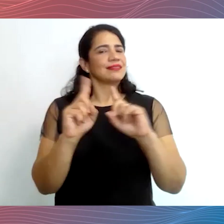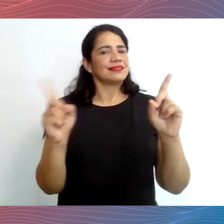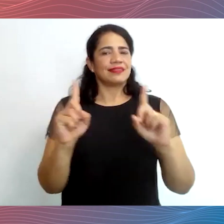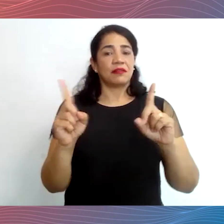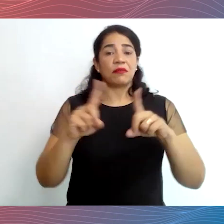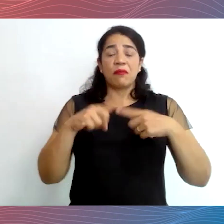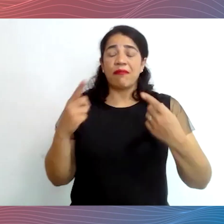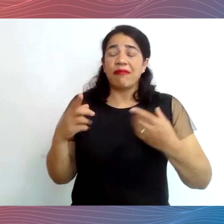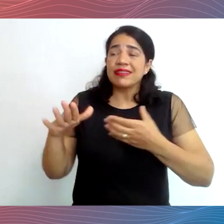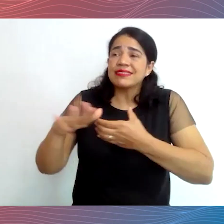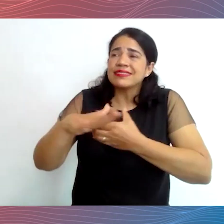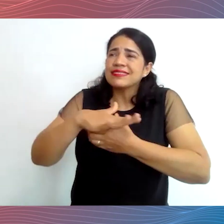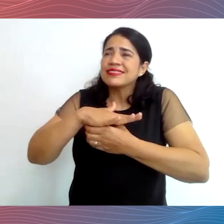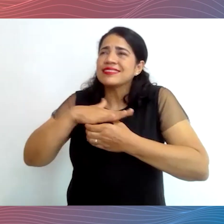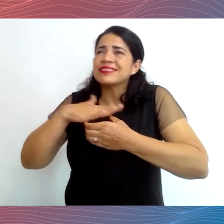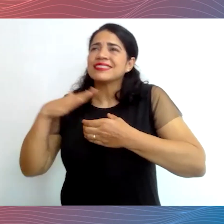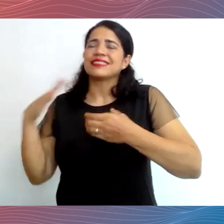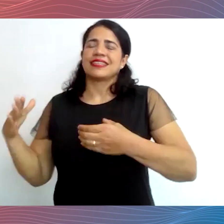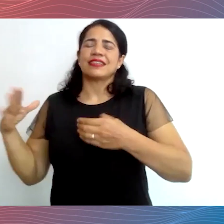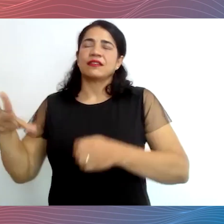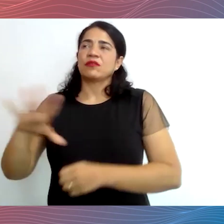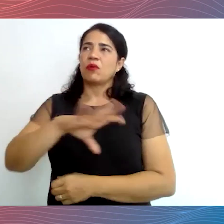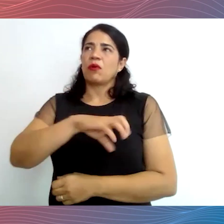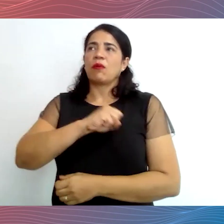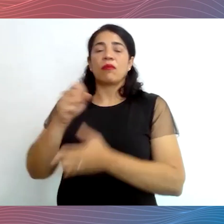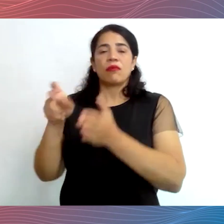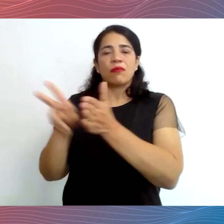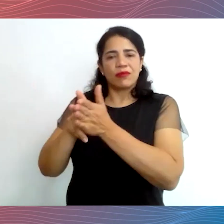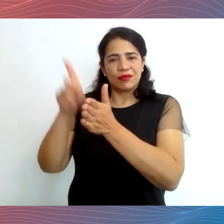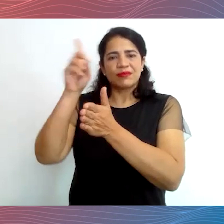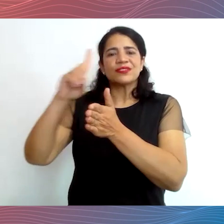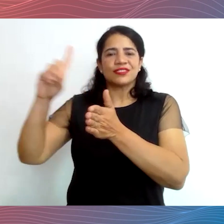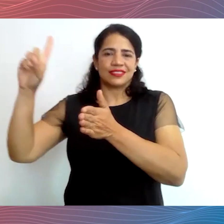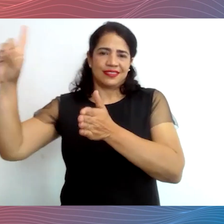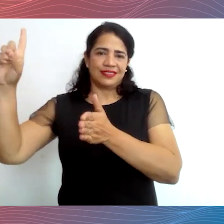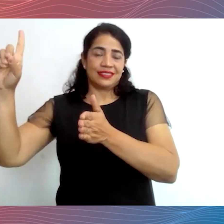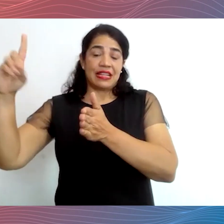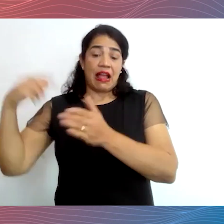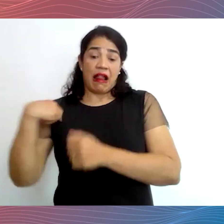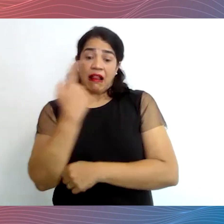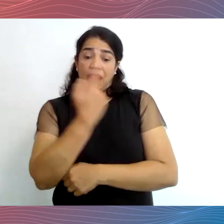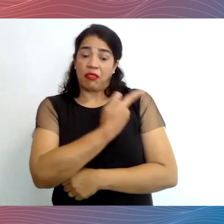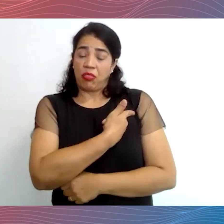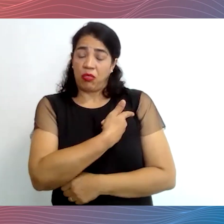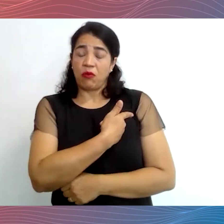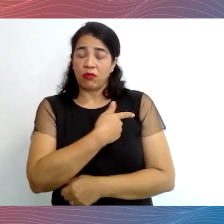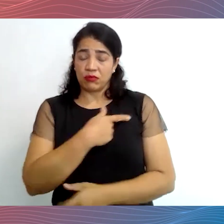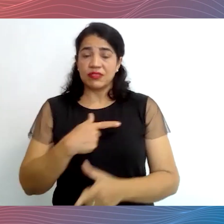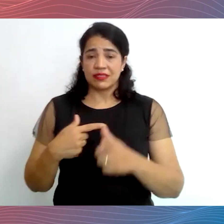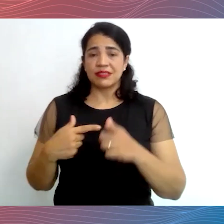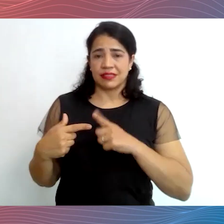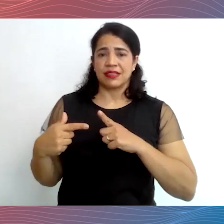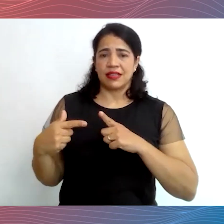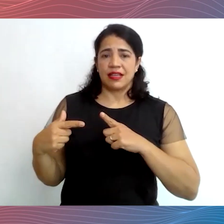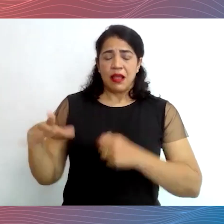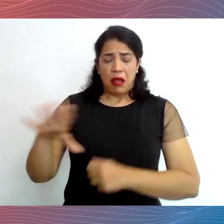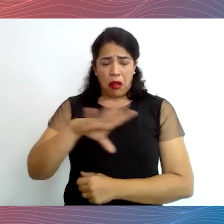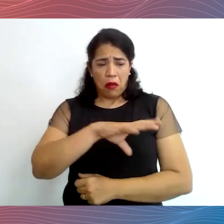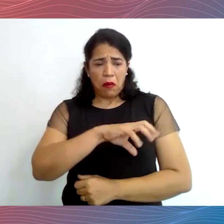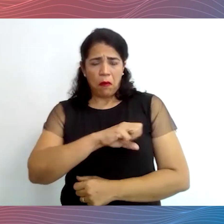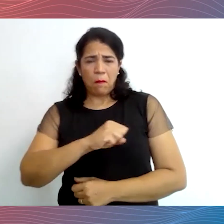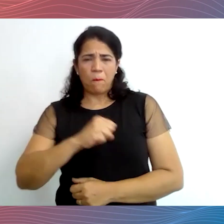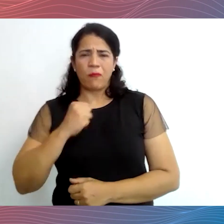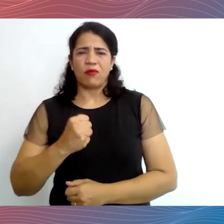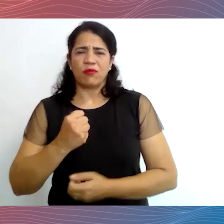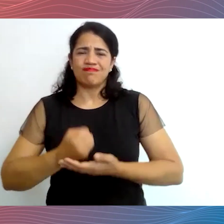também, irmão, a ter uma atitude de doação, de entrega, né? Para as pessoas, pregar o evangelho na rua, cuidar